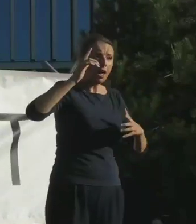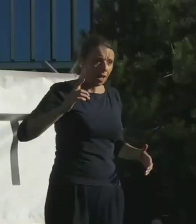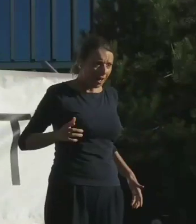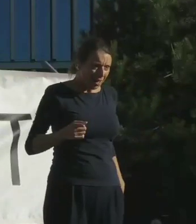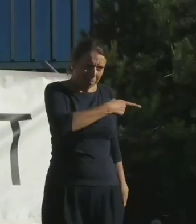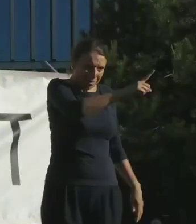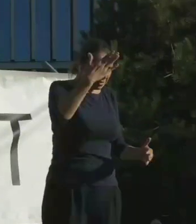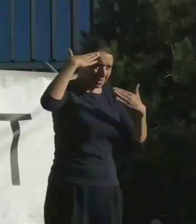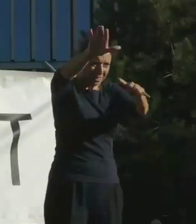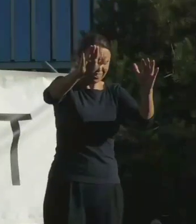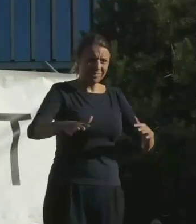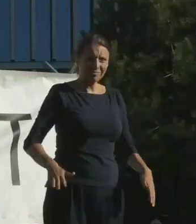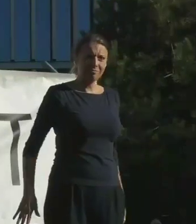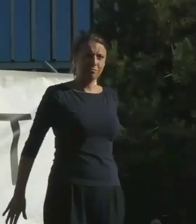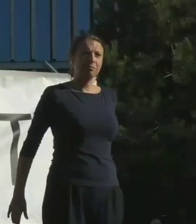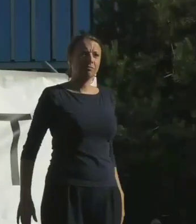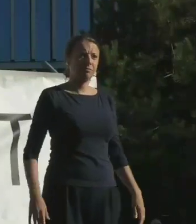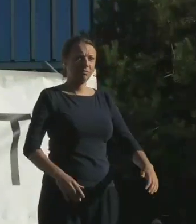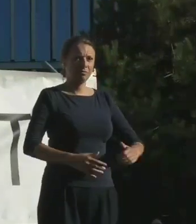nie znacie.